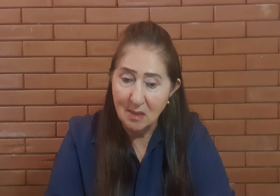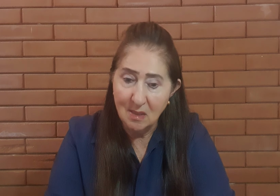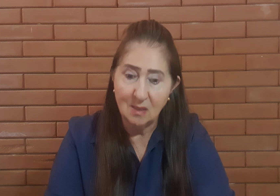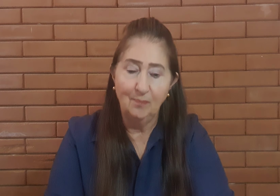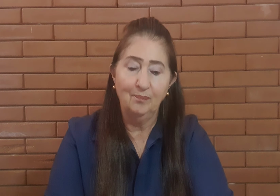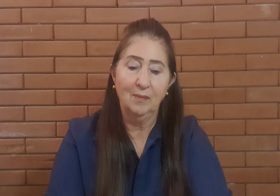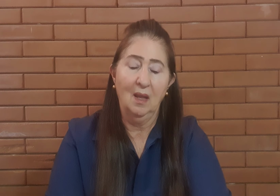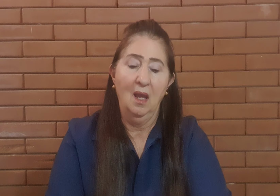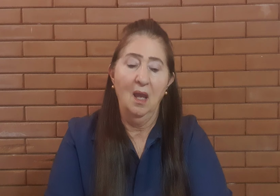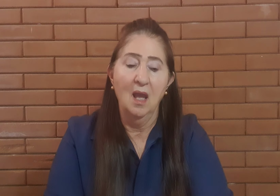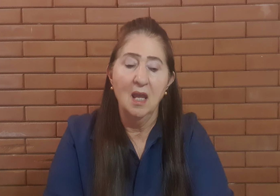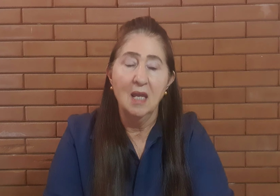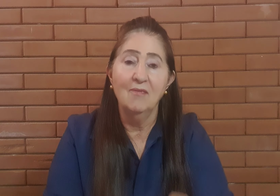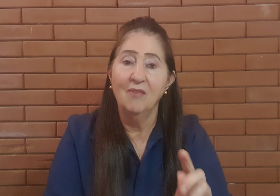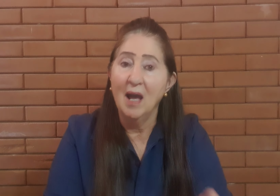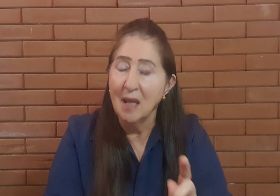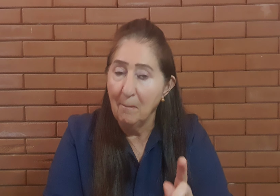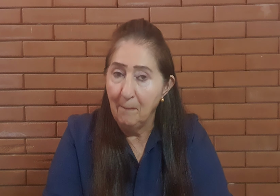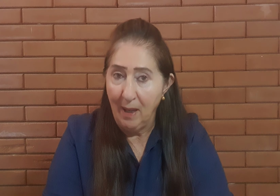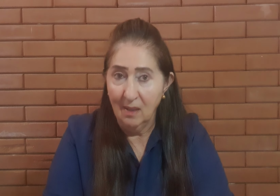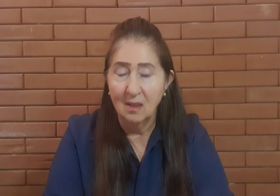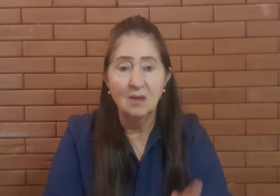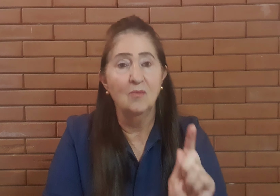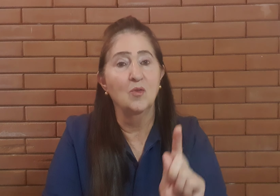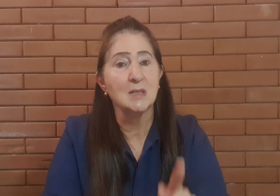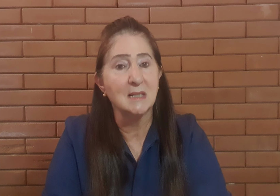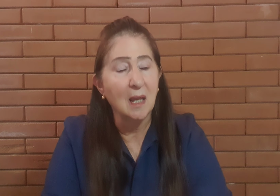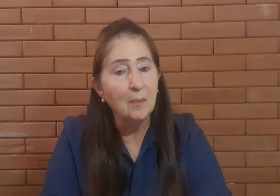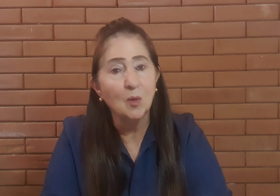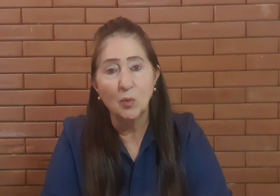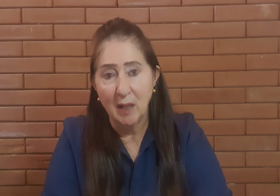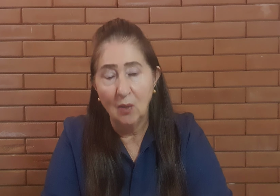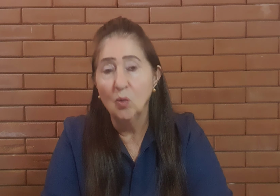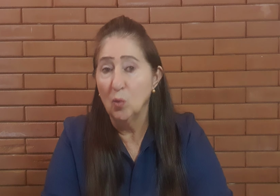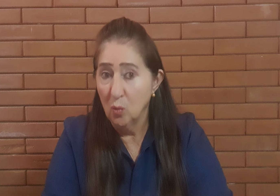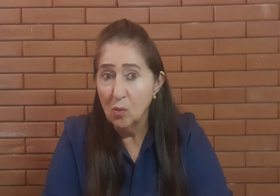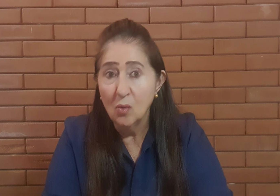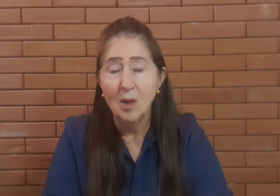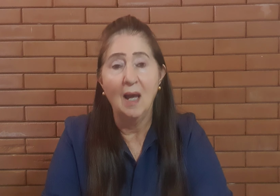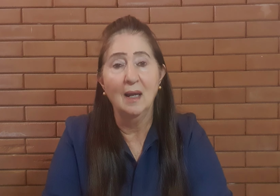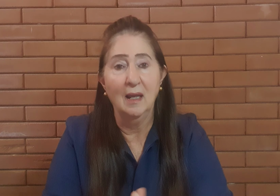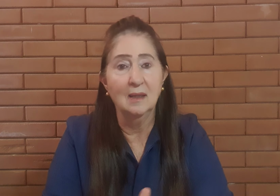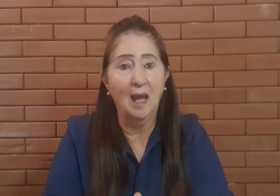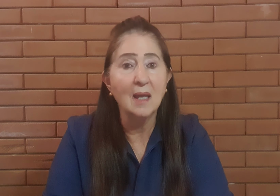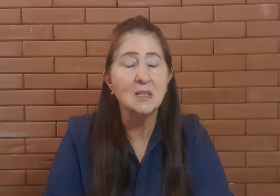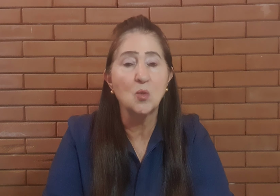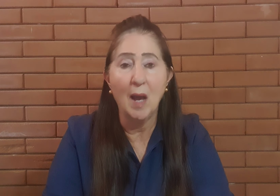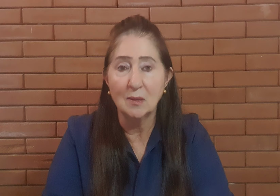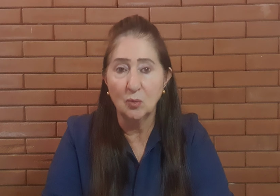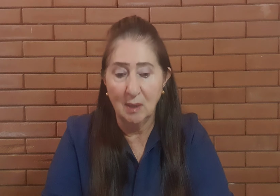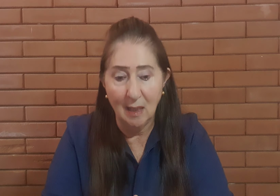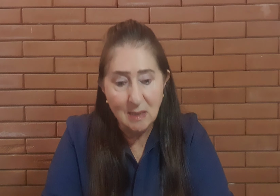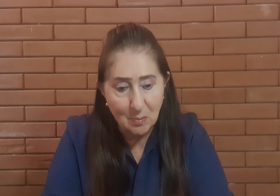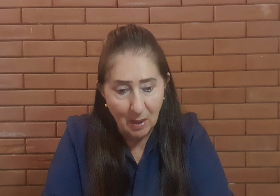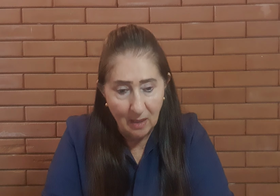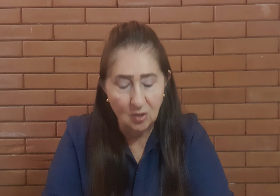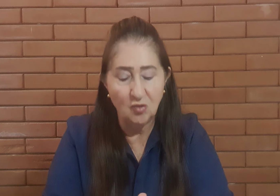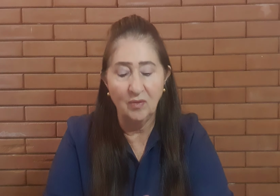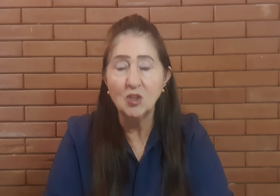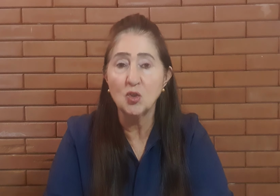2002. E vale a pena você procurar no Google a Lei 10.436, de